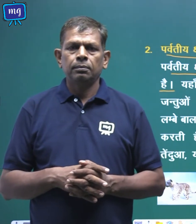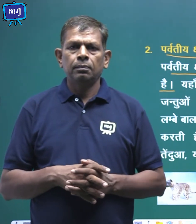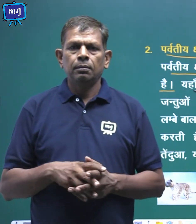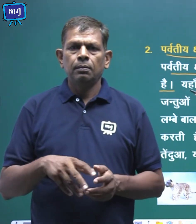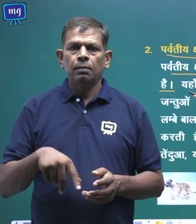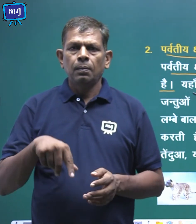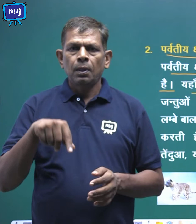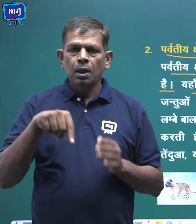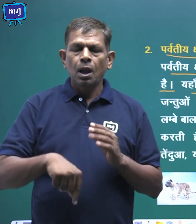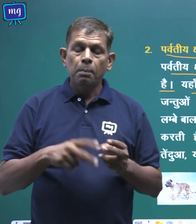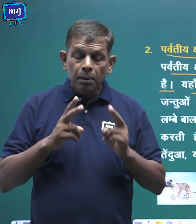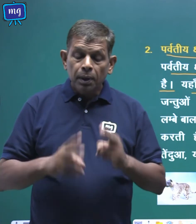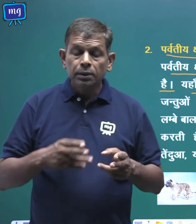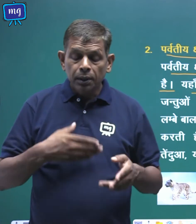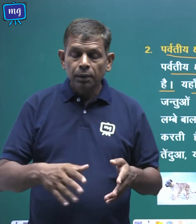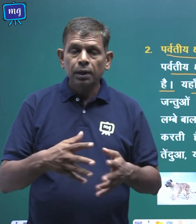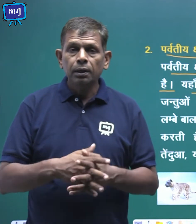यहाँ पाए जाने वाले